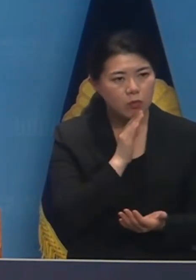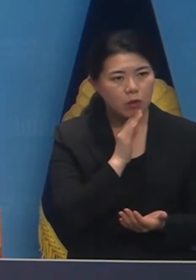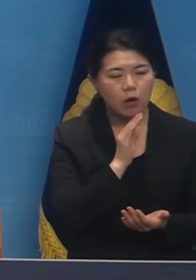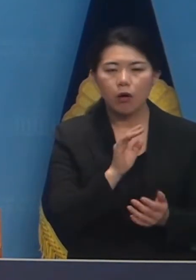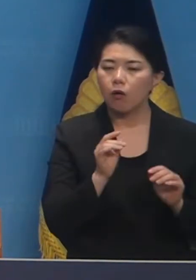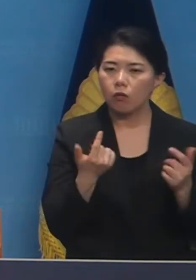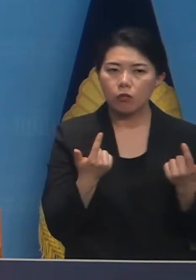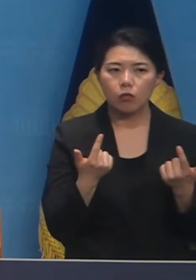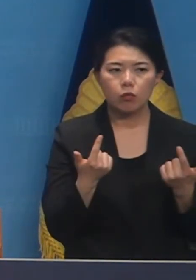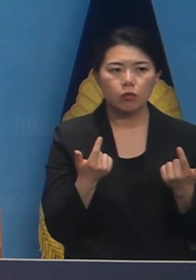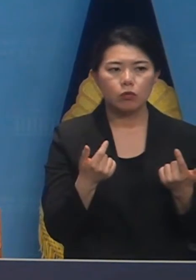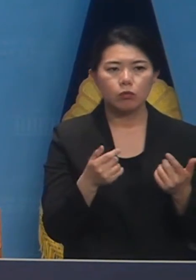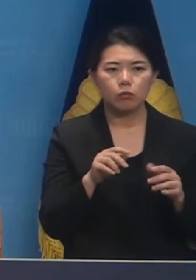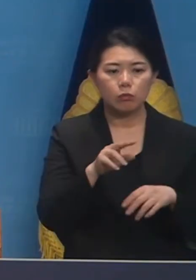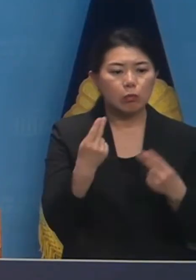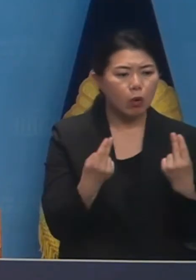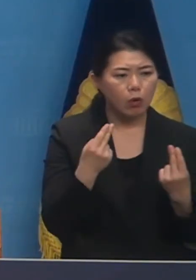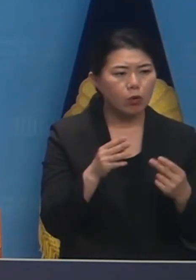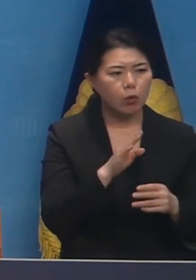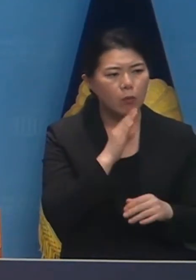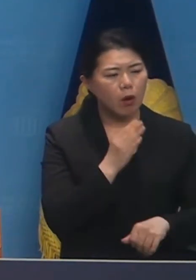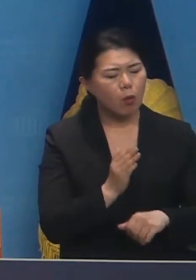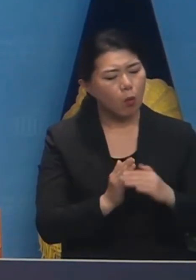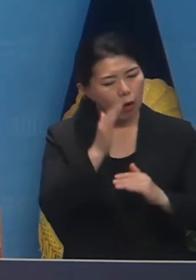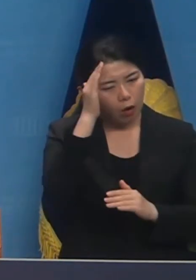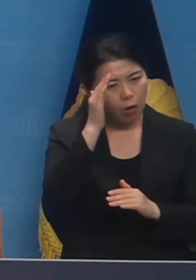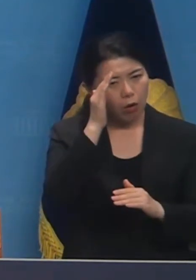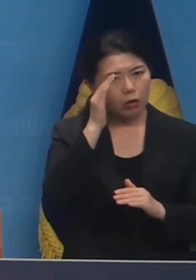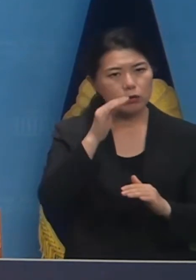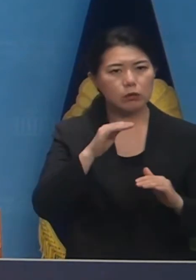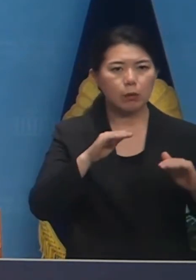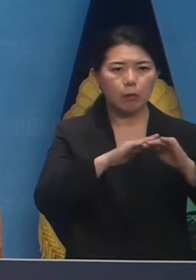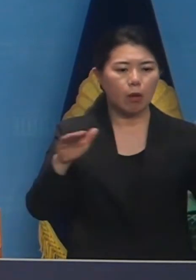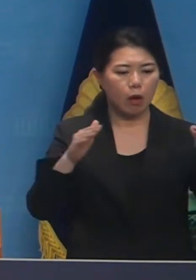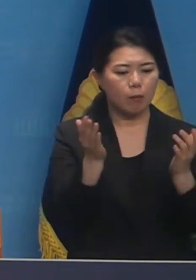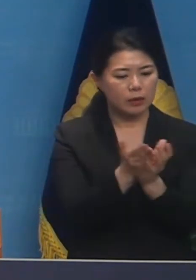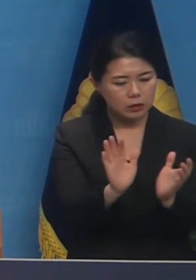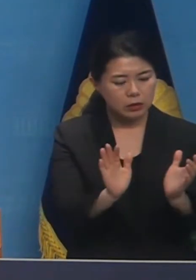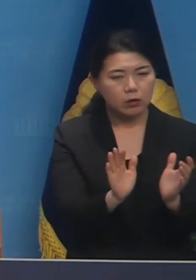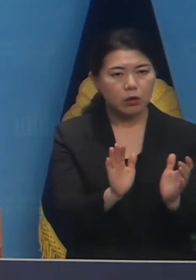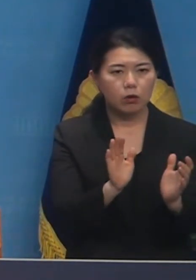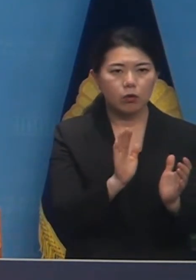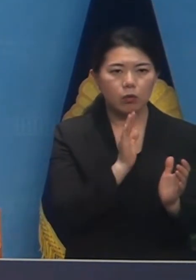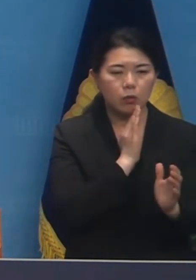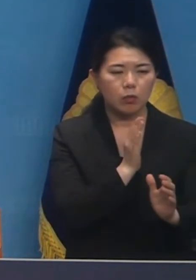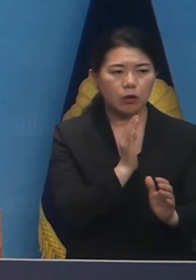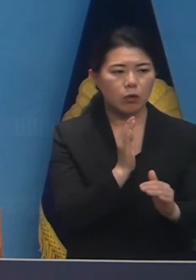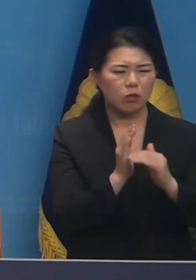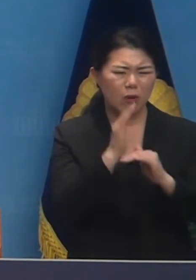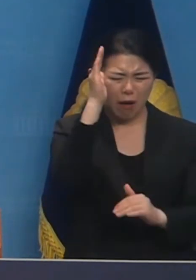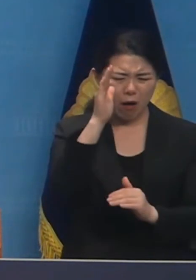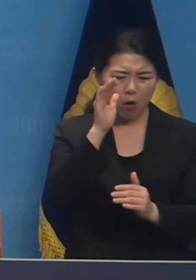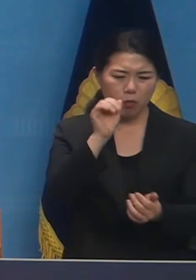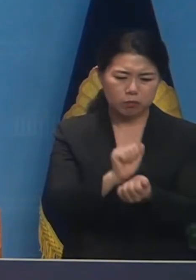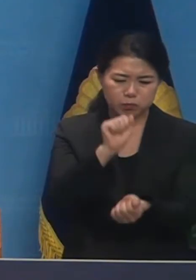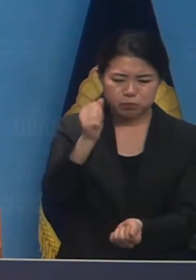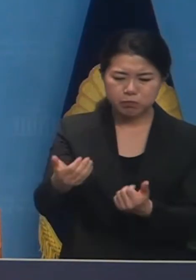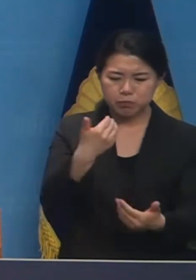피해서 너무 과도한 그리고 형평에 어긋난 그 과잉